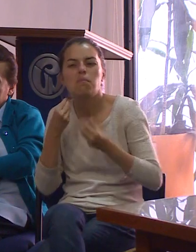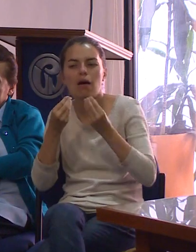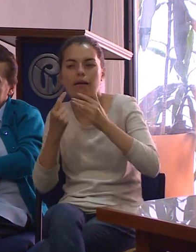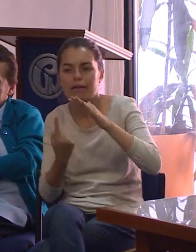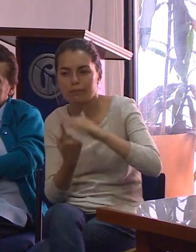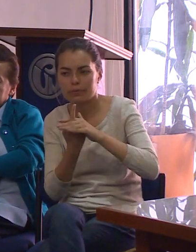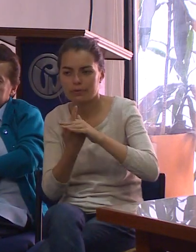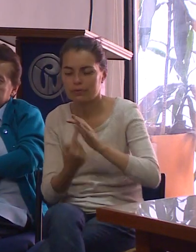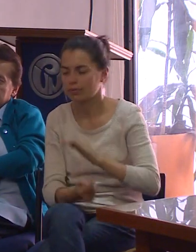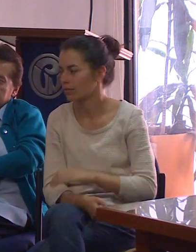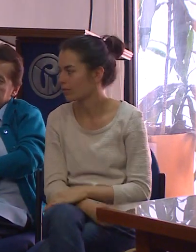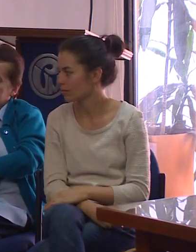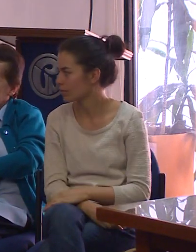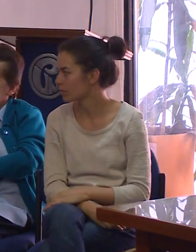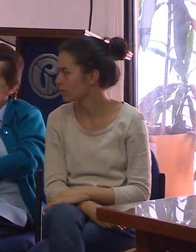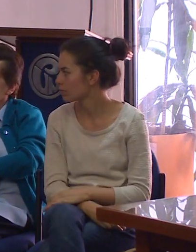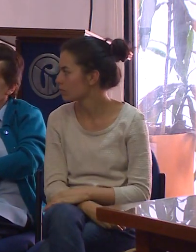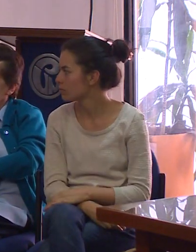contexto.